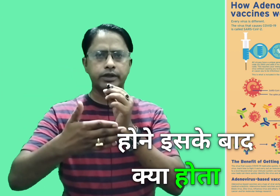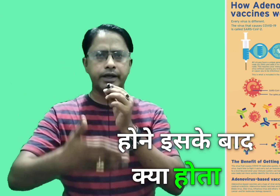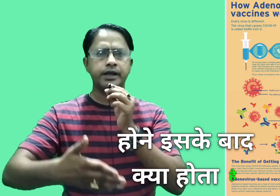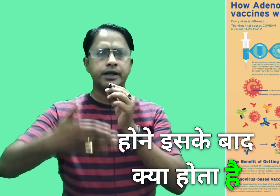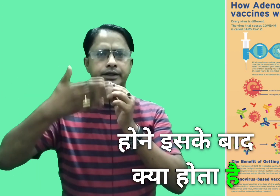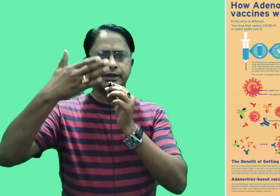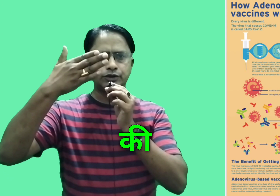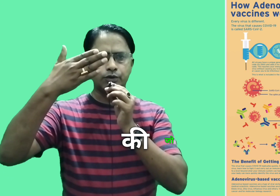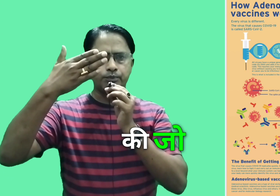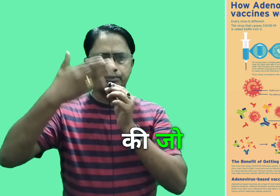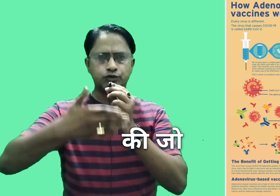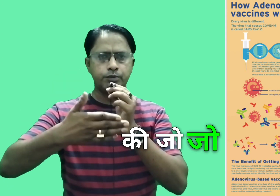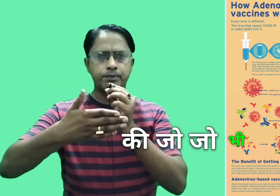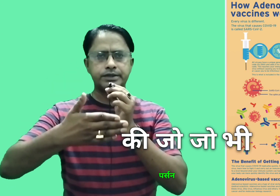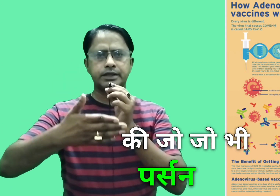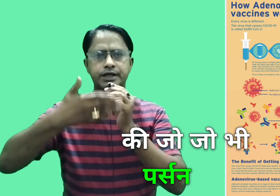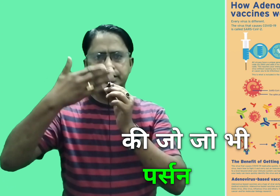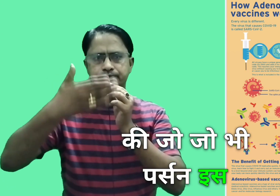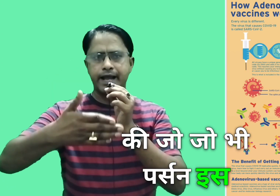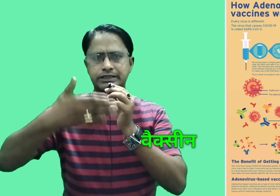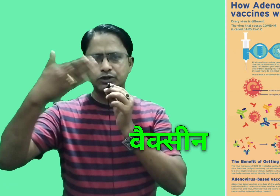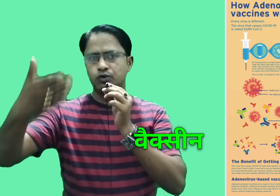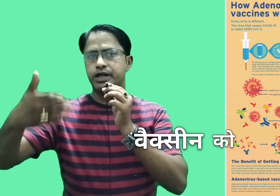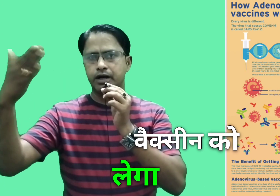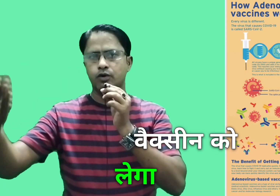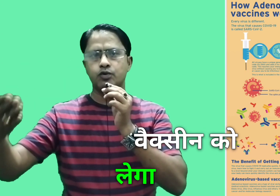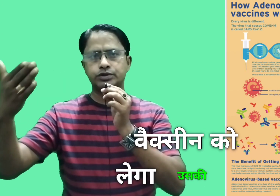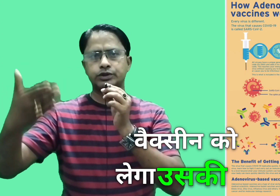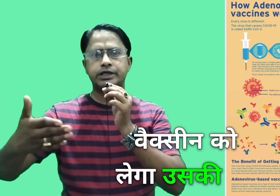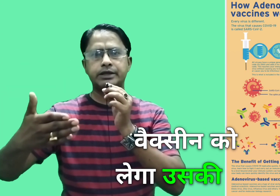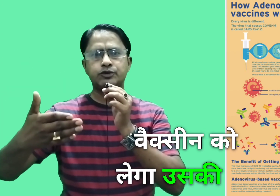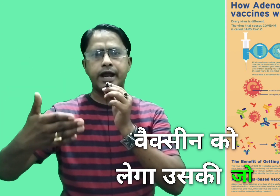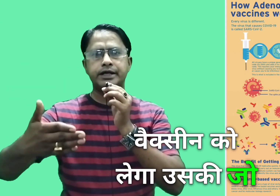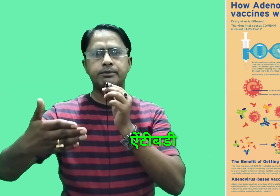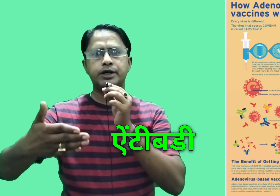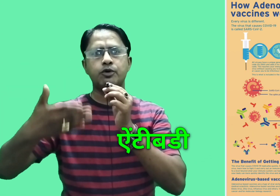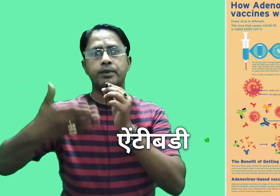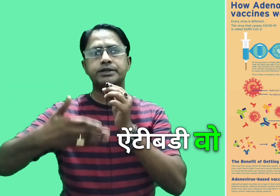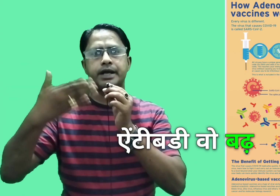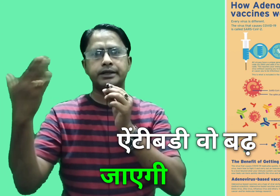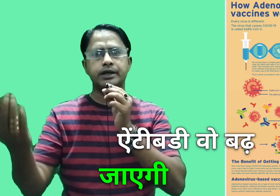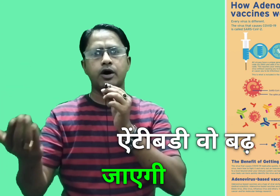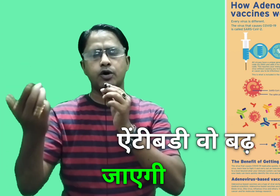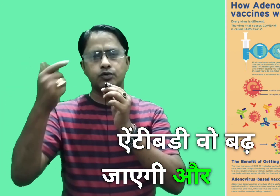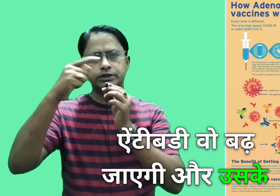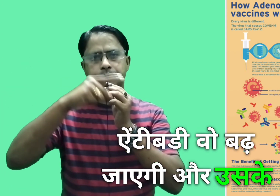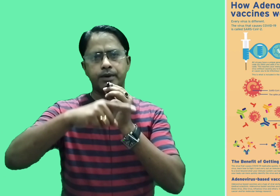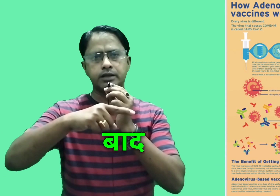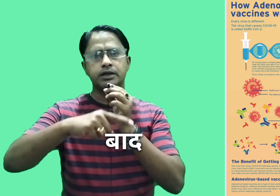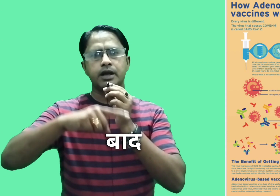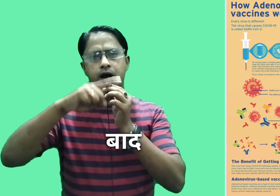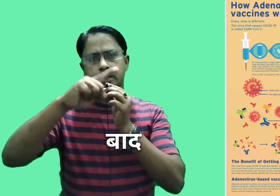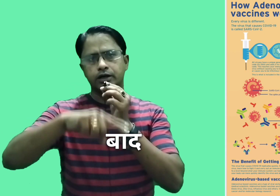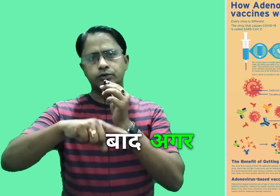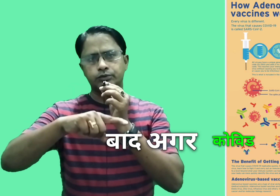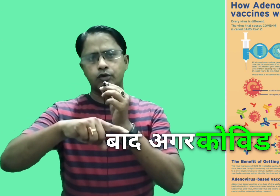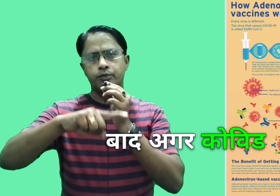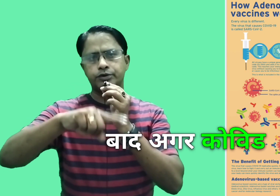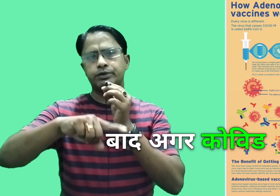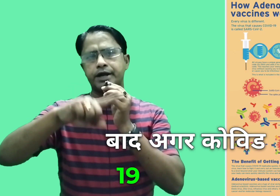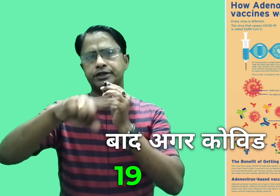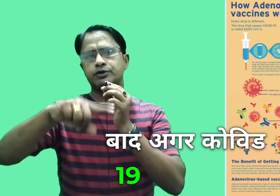बाद क्या होता है कि जो भी पर्सन इस वैक्सीन को लेगा उसकी जो एंटीबॉडी वो बढ़ जाएगी और उसके बाद